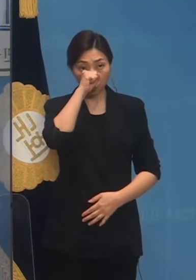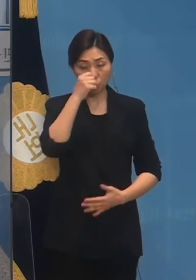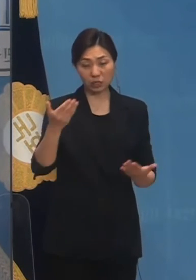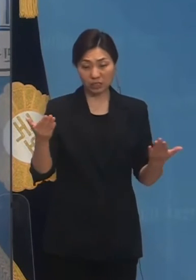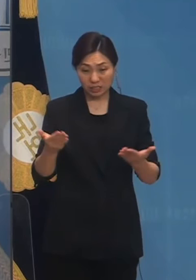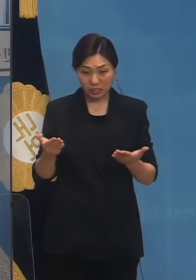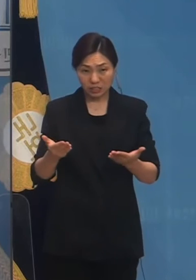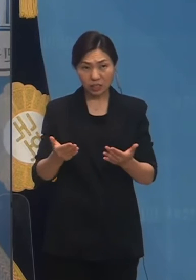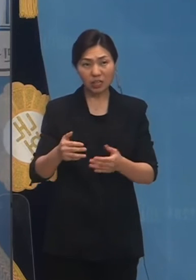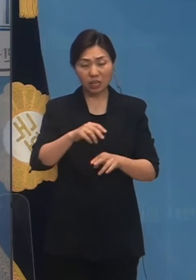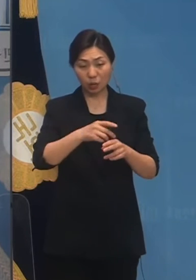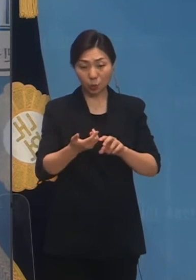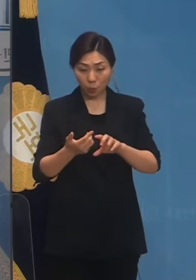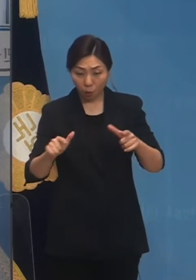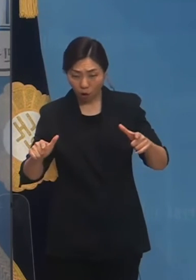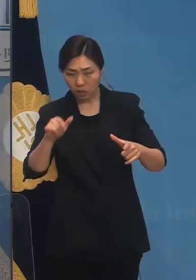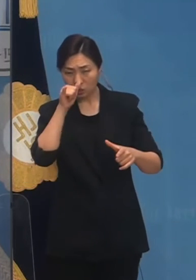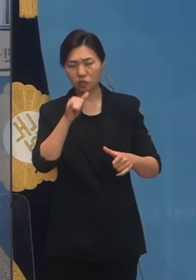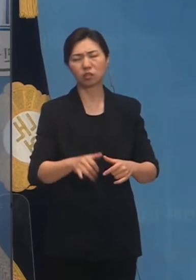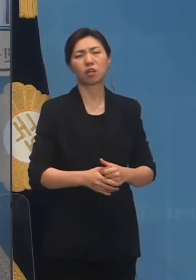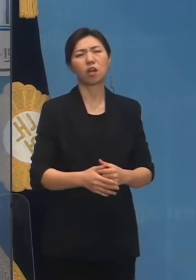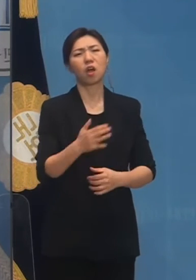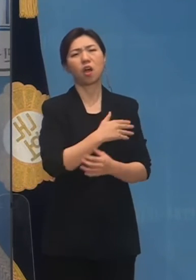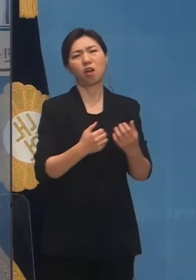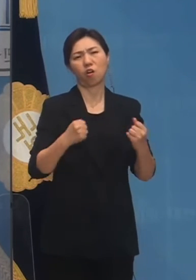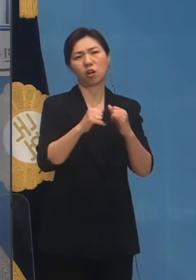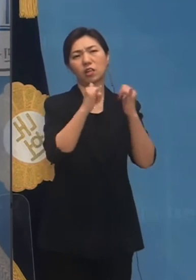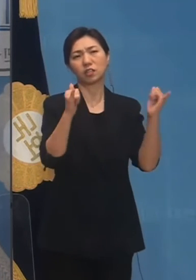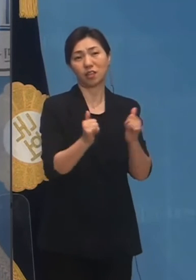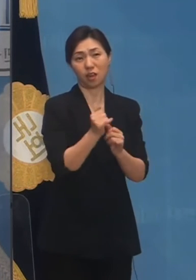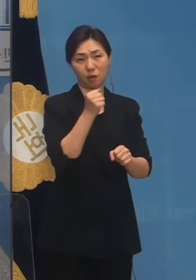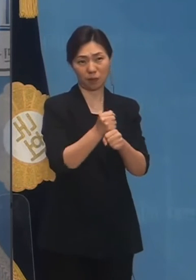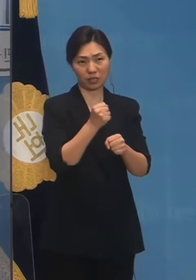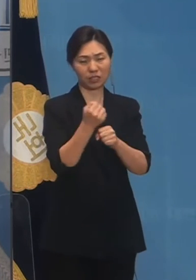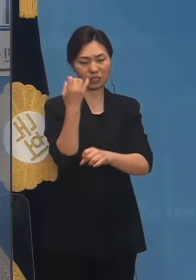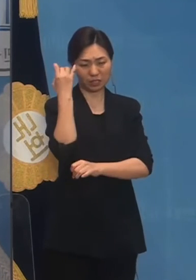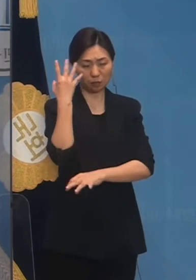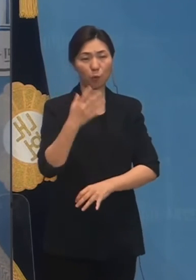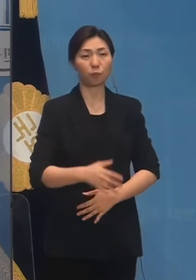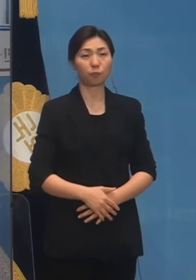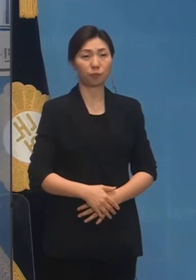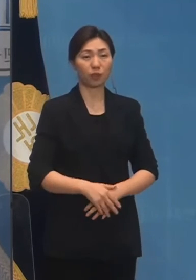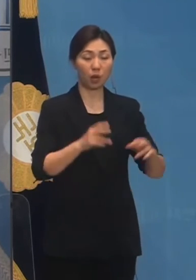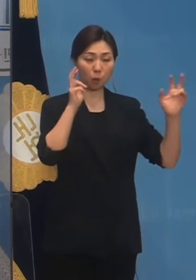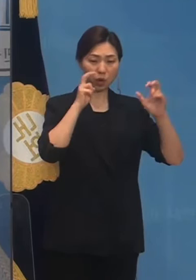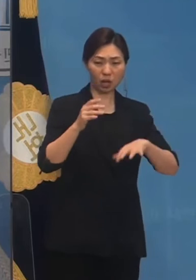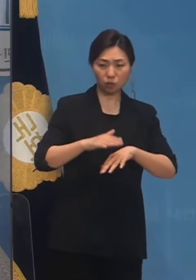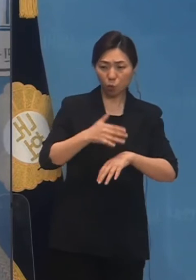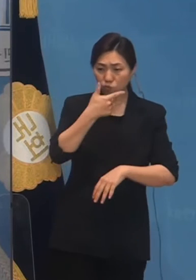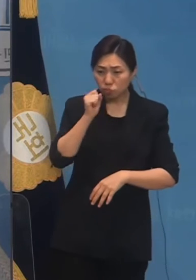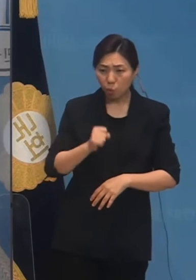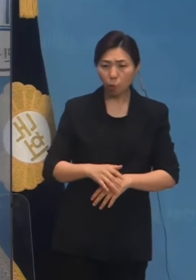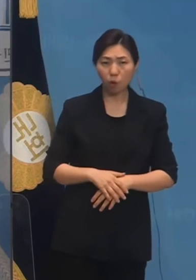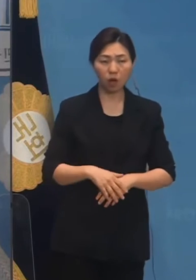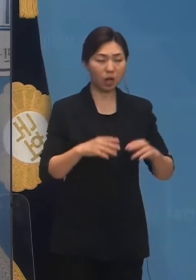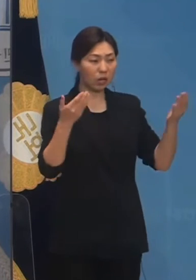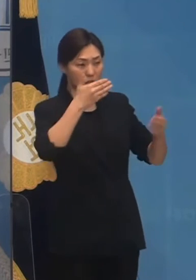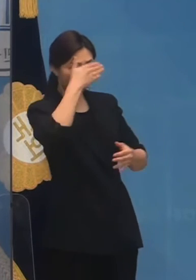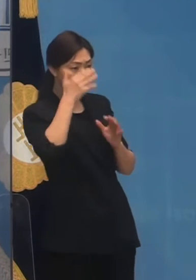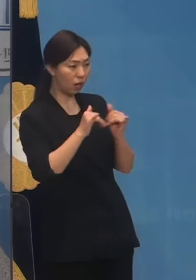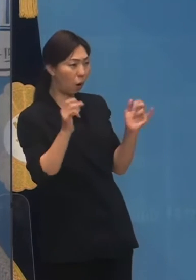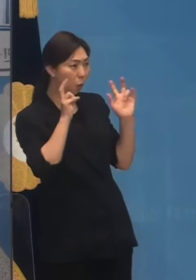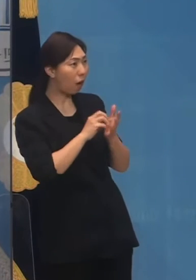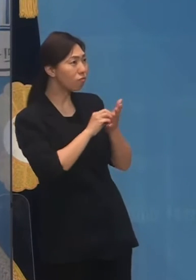삶의 원천입니다. 일자리가 충분해야 건강한 사회를 이룰 수 있습니다. 기업은 인력난, 청년들은 취업난이